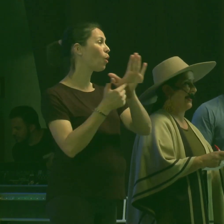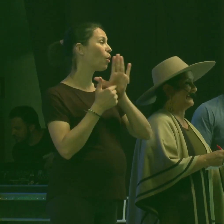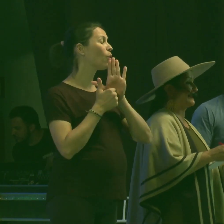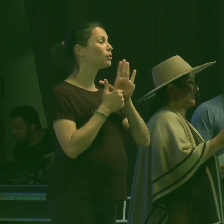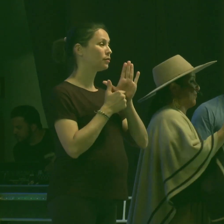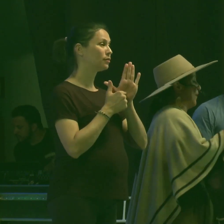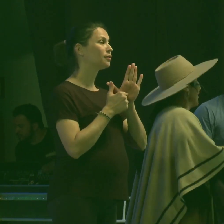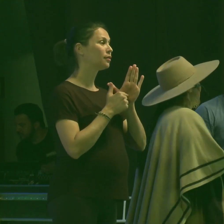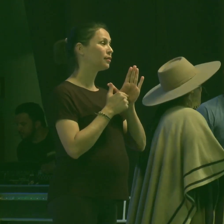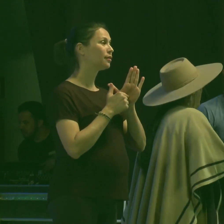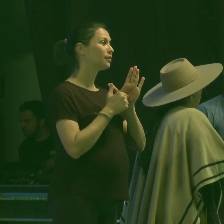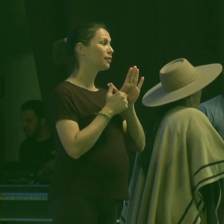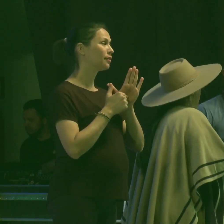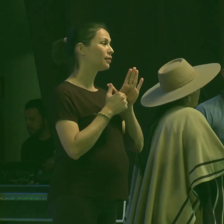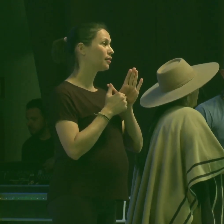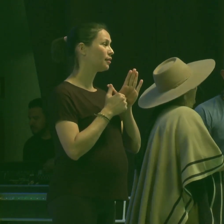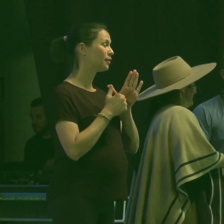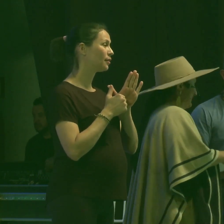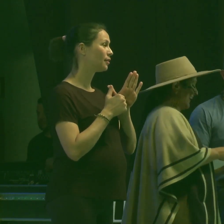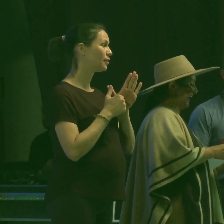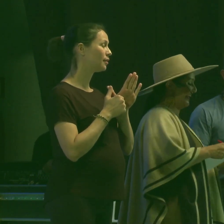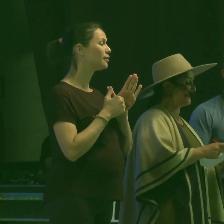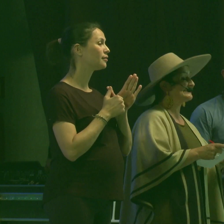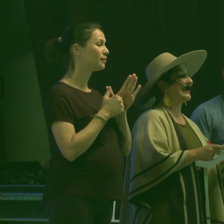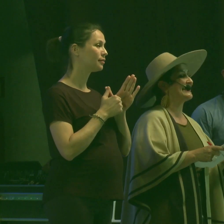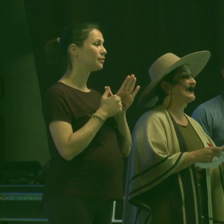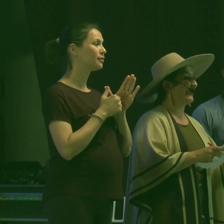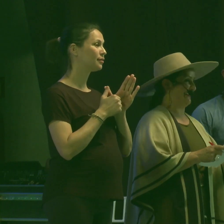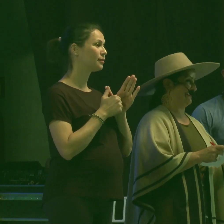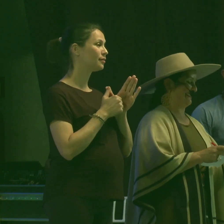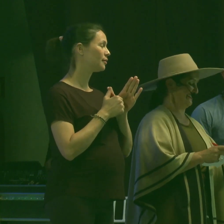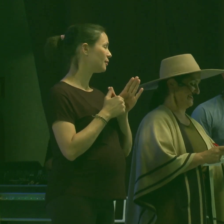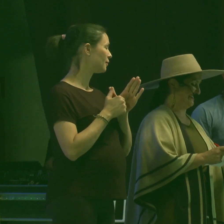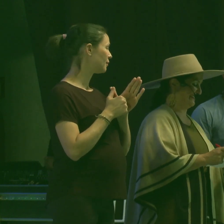Milonga de São Borja. O Que o Vento Nos Revela. E Itaqui.